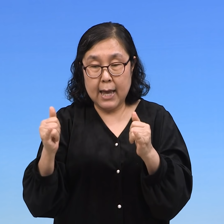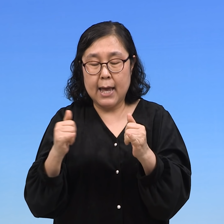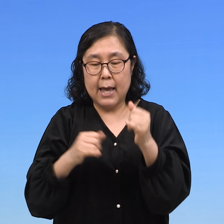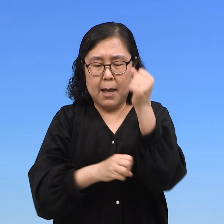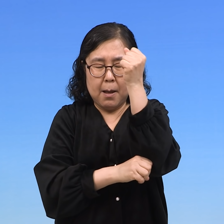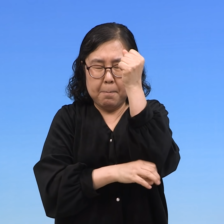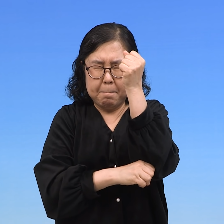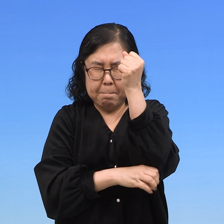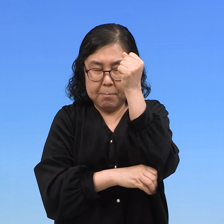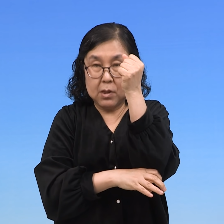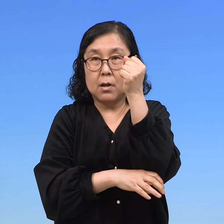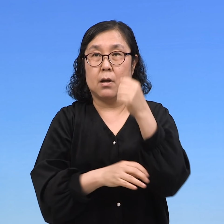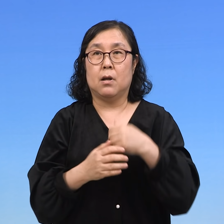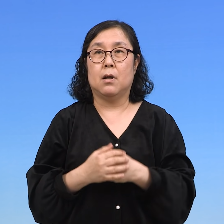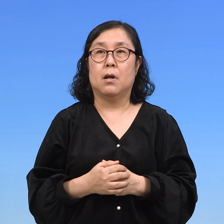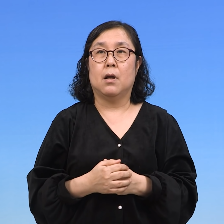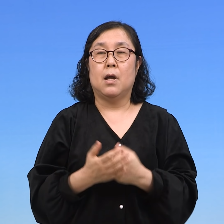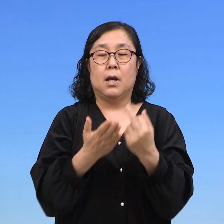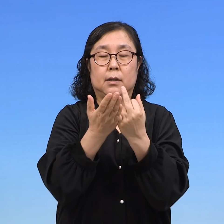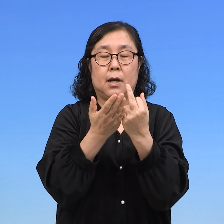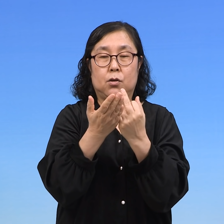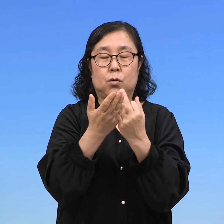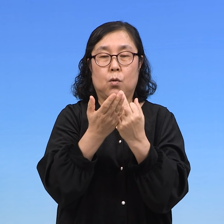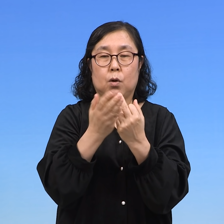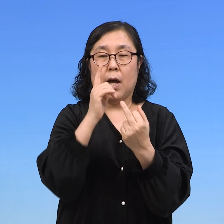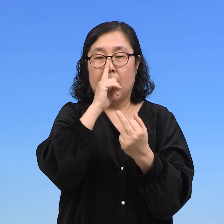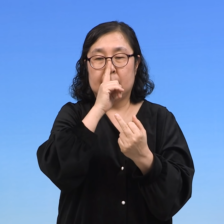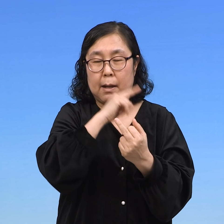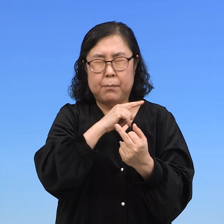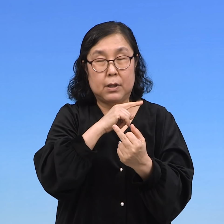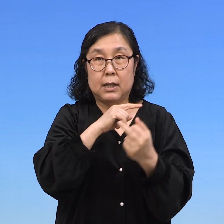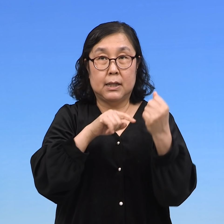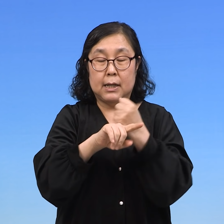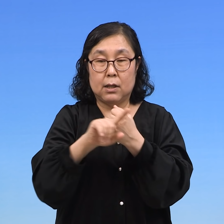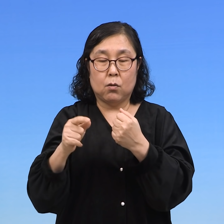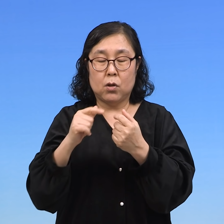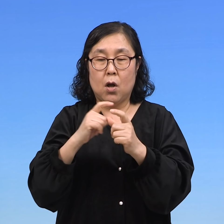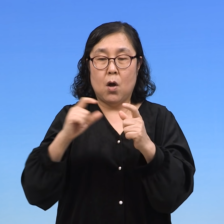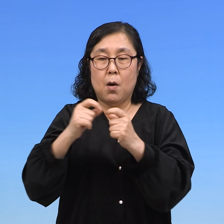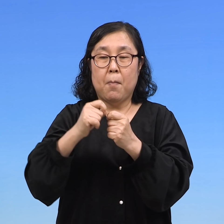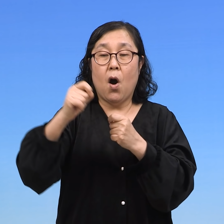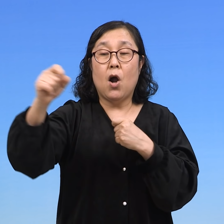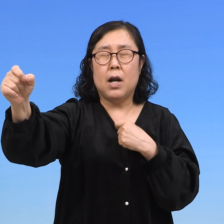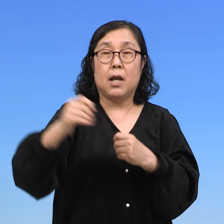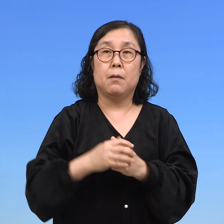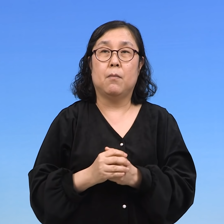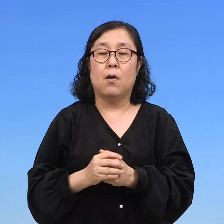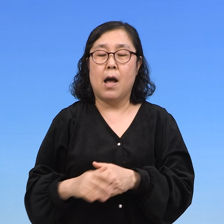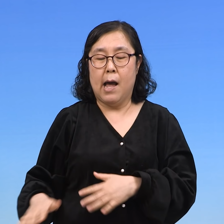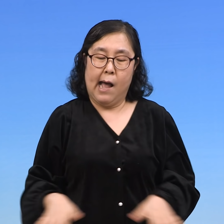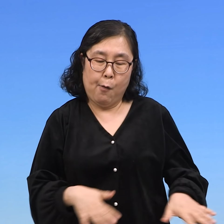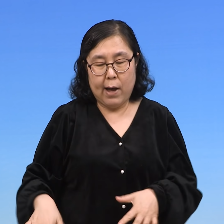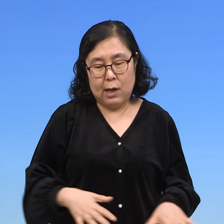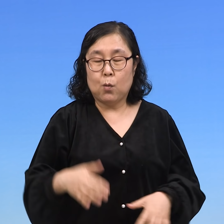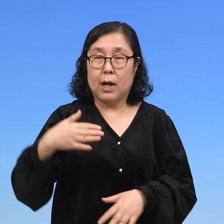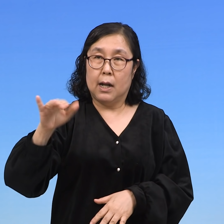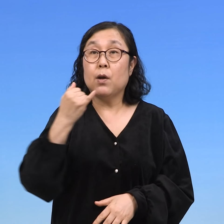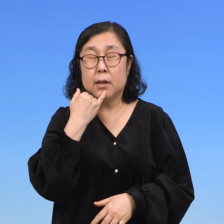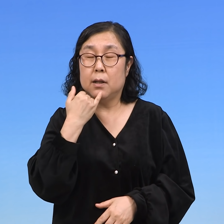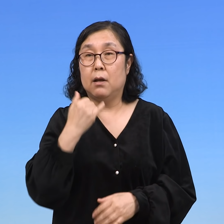위험이 아니 제주도 가면 나쁜 데나 서가 안 데나 여기서 멀다는 뜻입니다 그냥 더 멀리 할까요 너 하와이로 가라